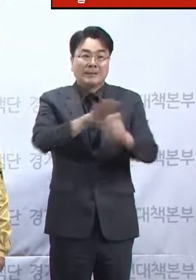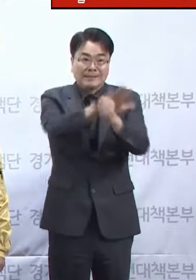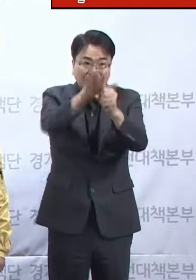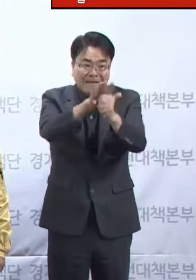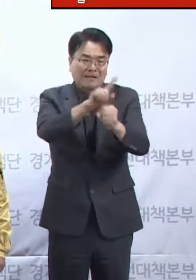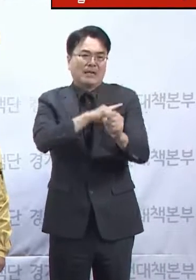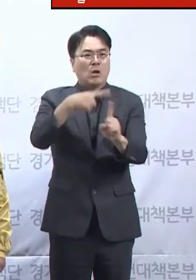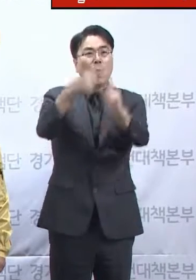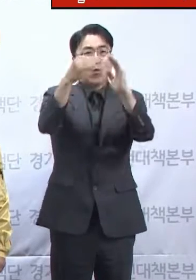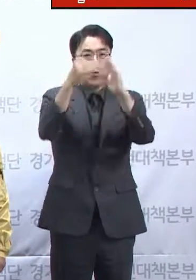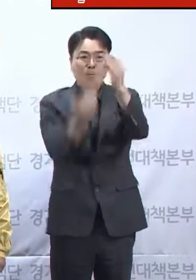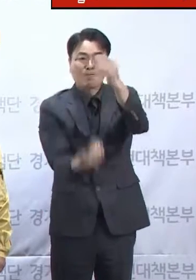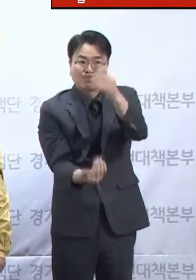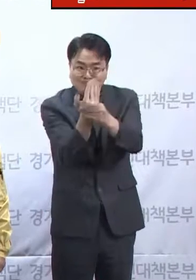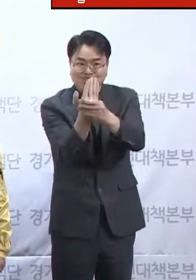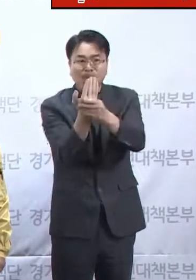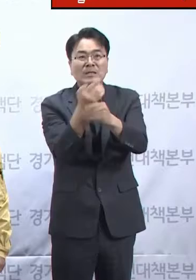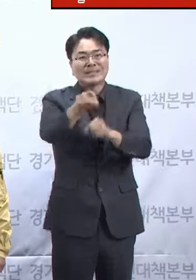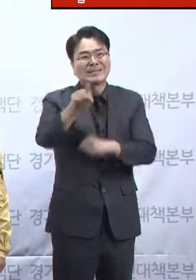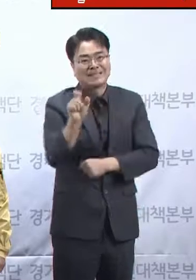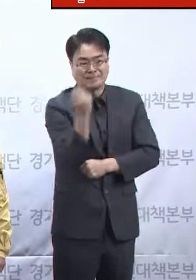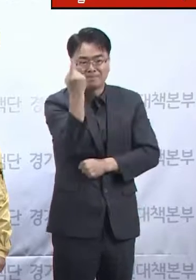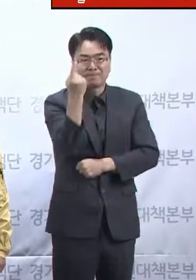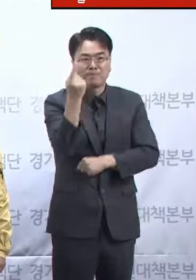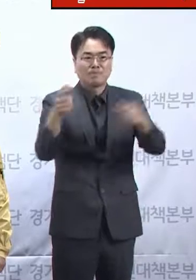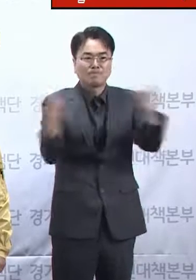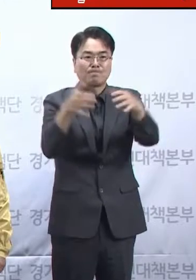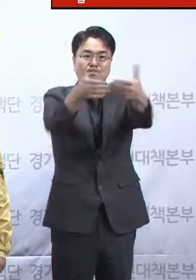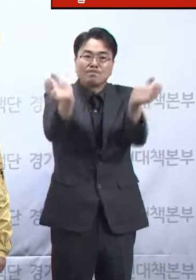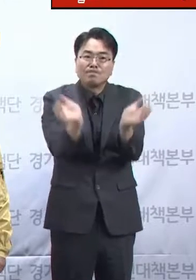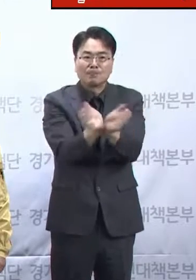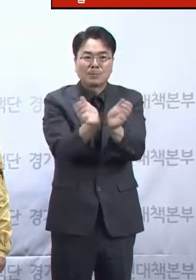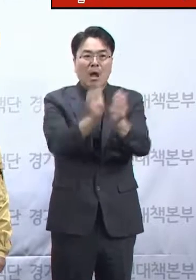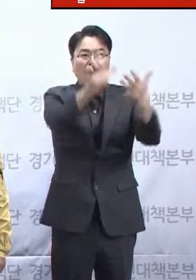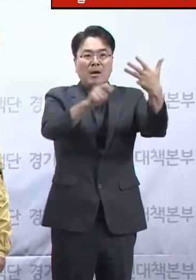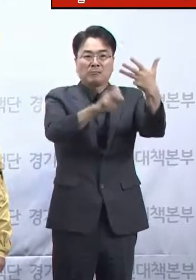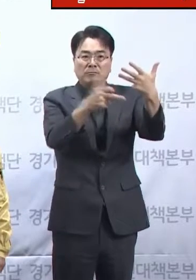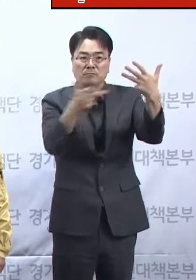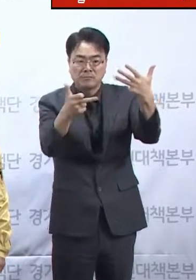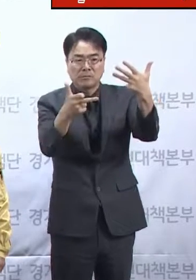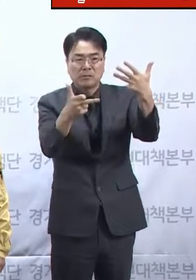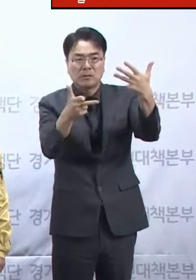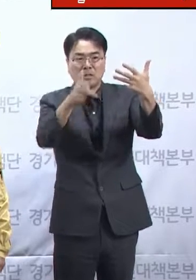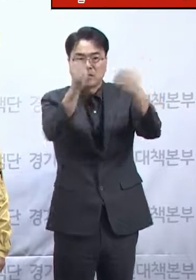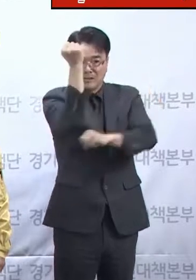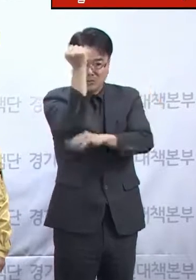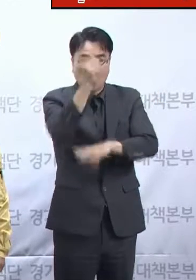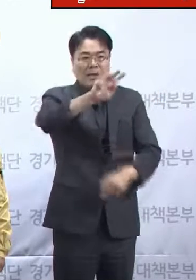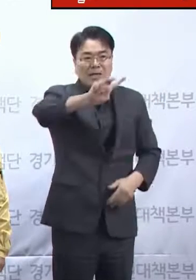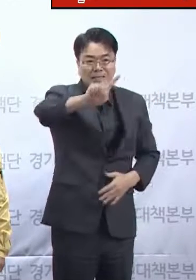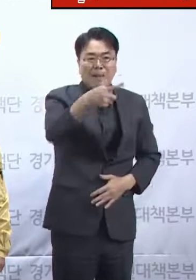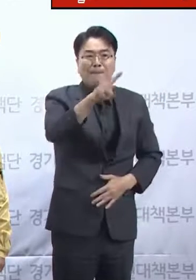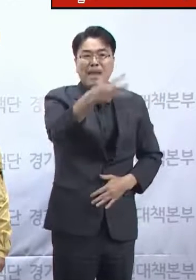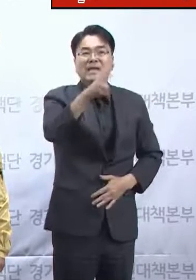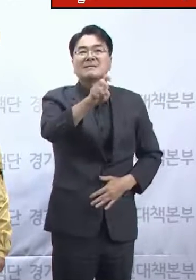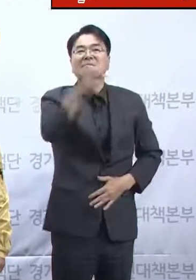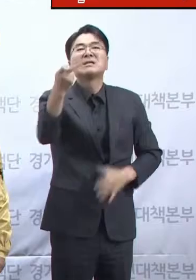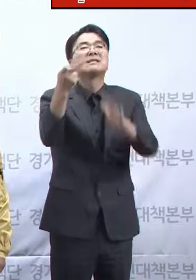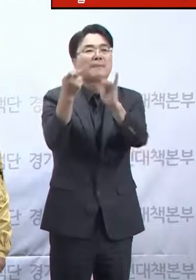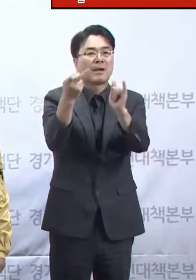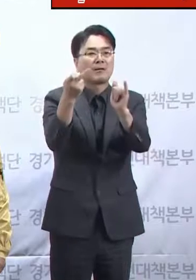사랑제1교회발 집단 감염 규모는 8월 17일 기준으로 312명입니다. 이미